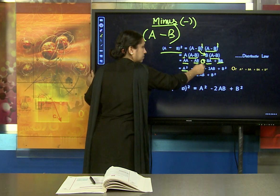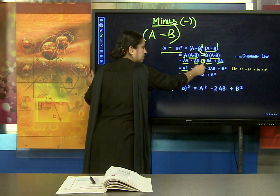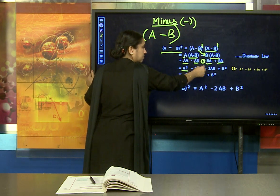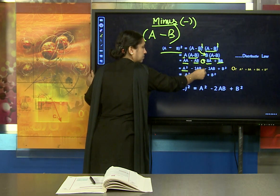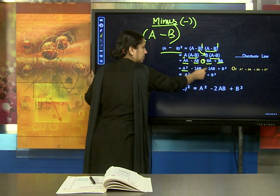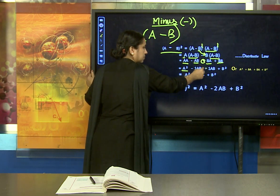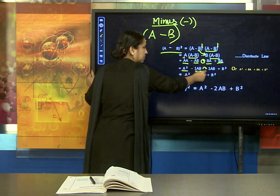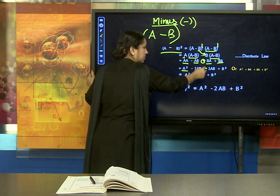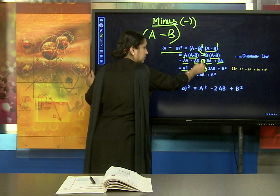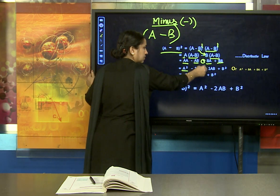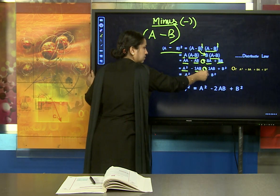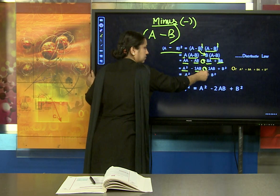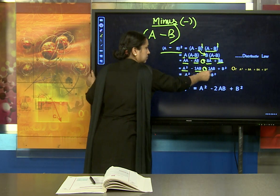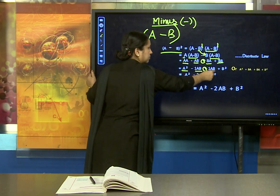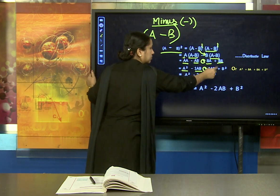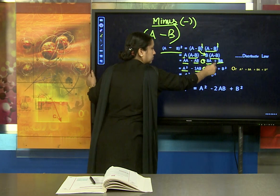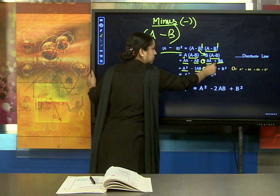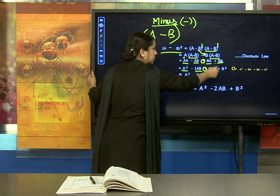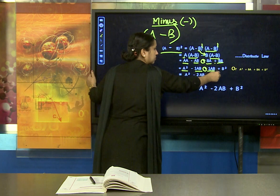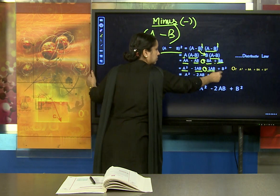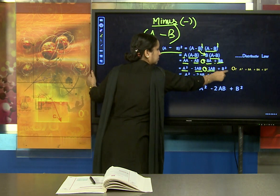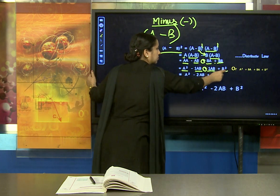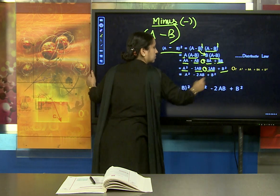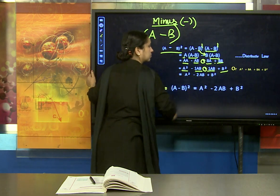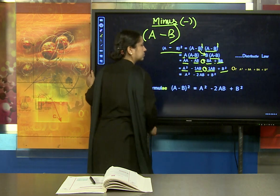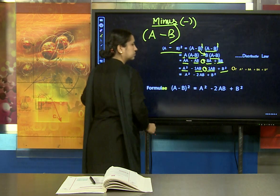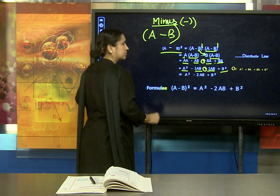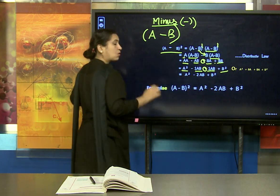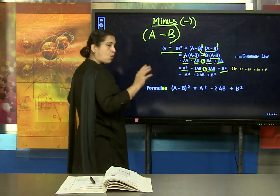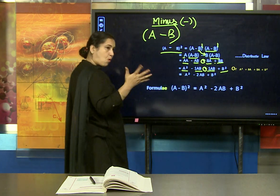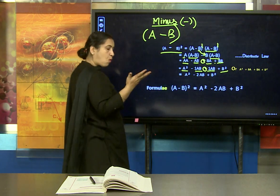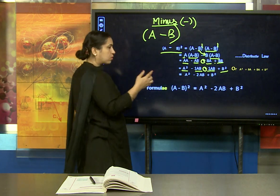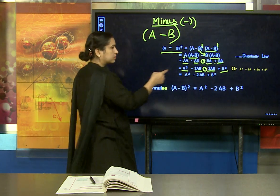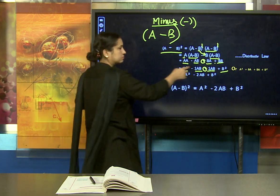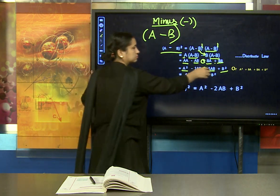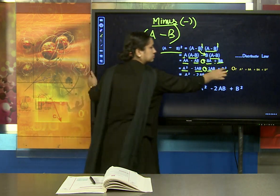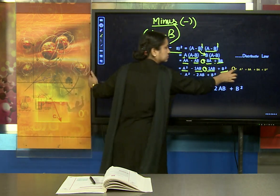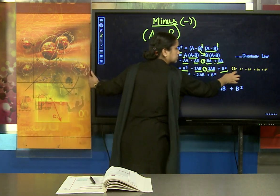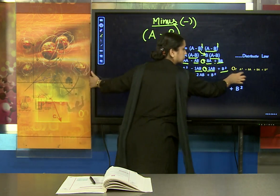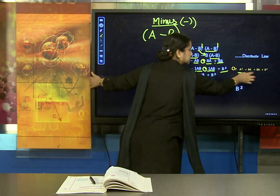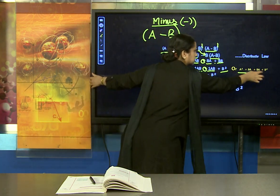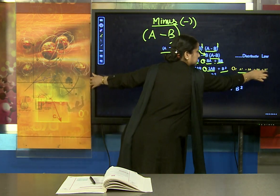और ये हमें इसी तरह से जमा और घटा के निशानों का ध्यान में रखते हुए इसे हल करना है।